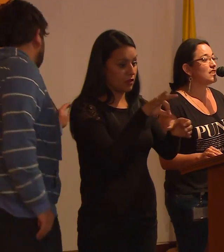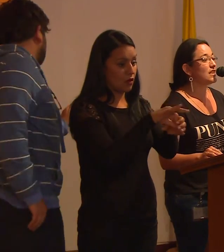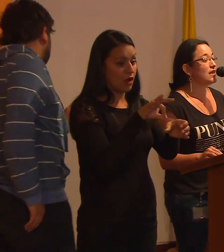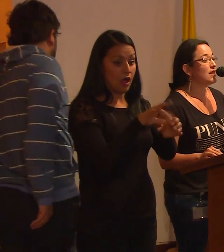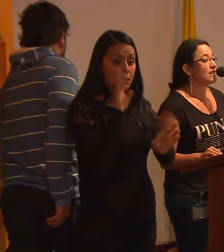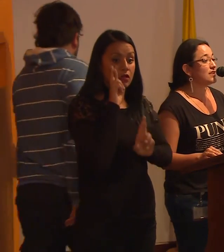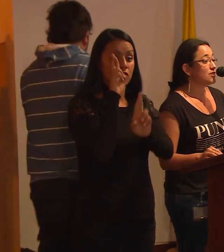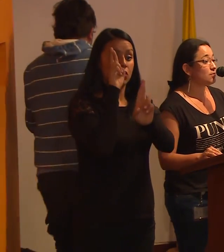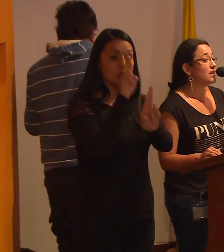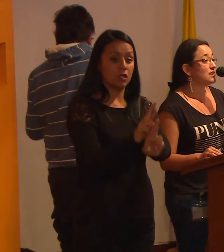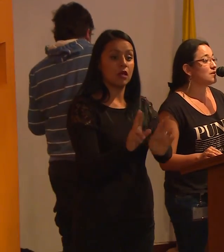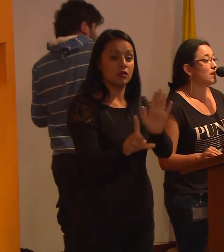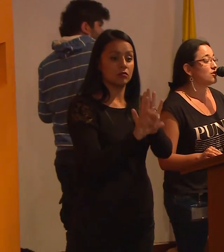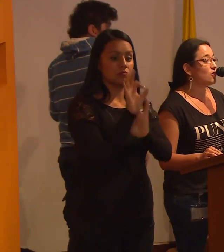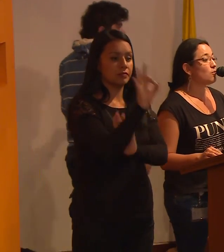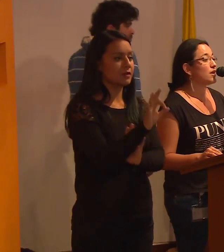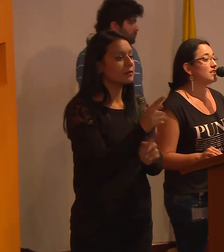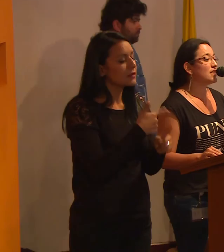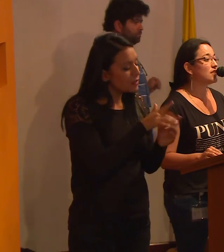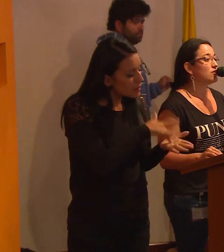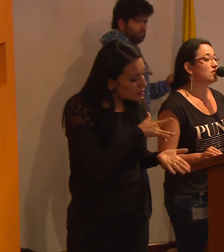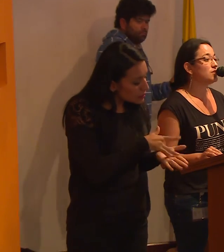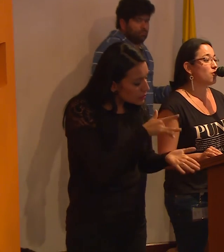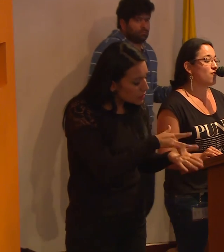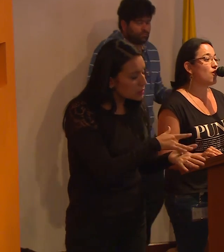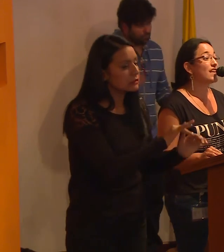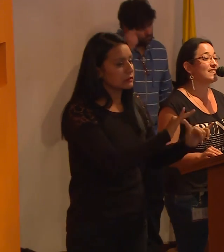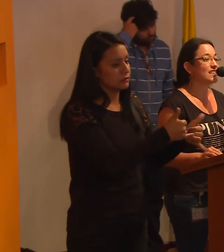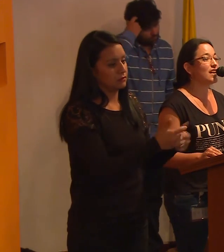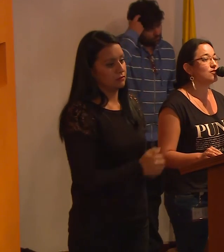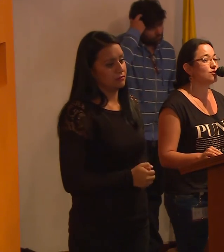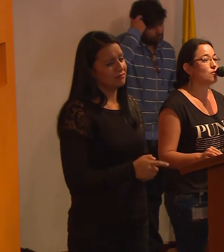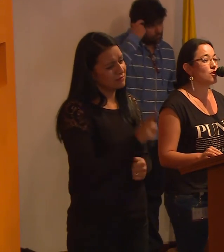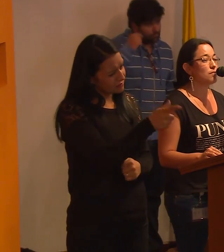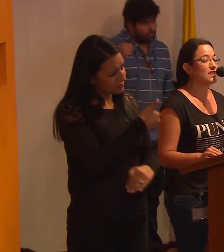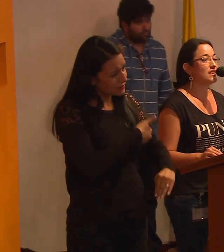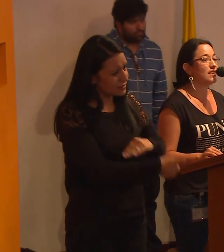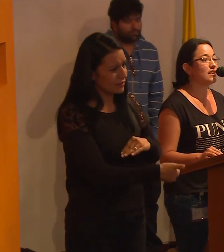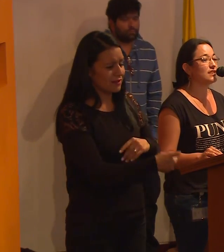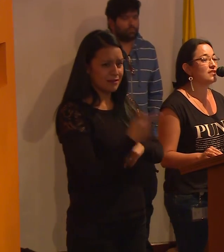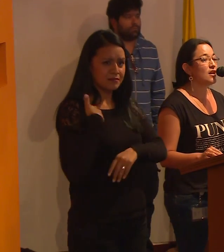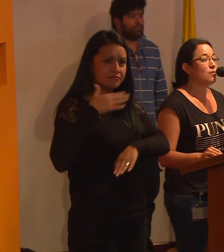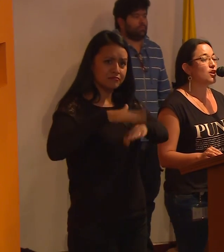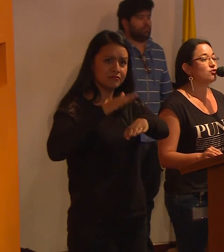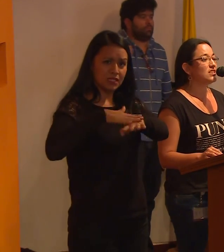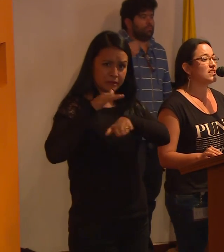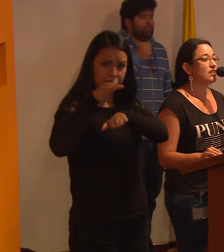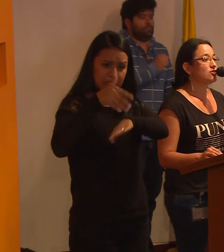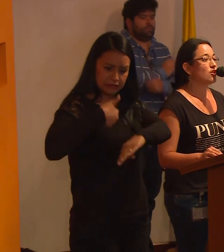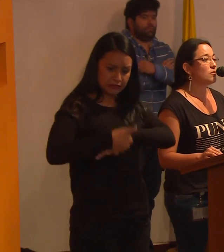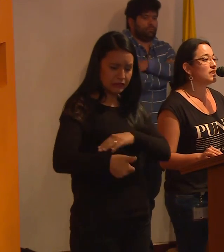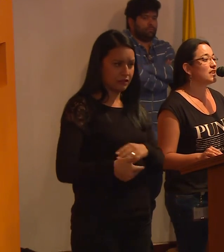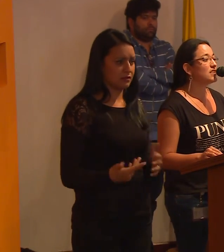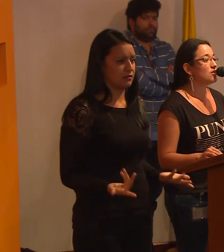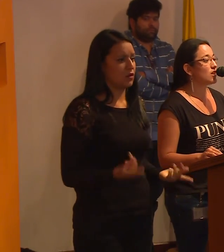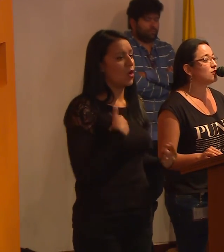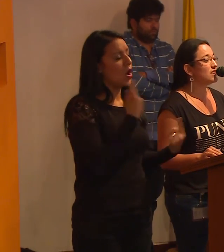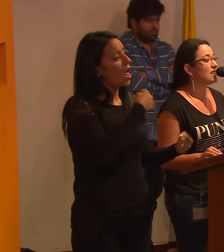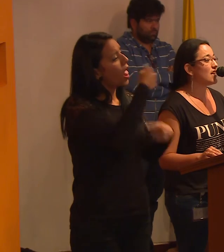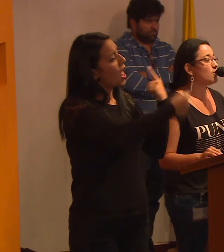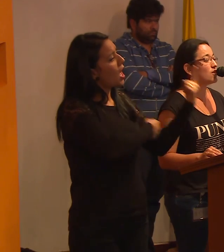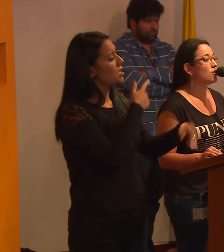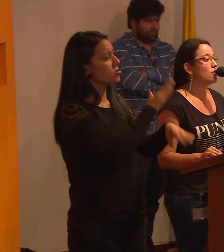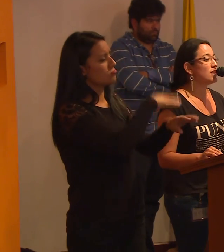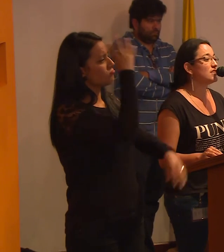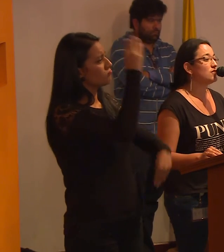legítimos, sí su participación lo puede hacer. Entonces, por favor, exíjanos como representantes, pero no exíjanos solamente diciendo que no